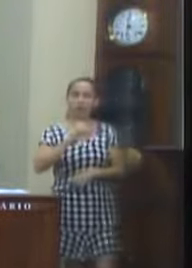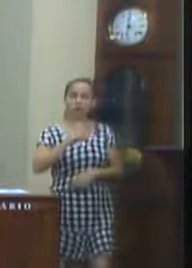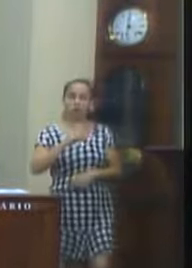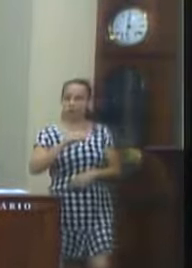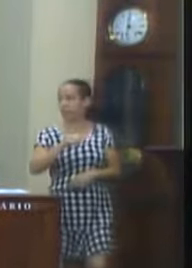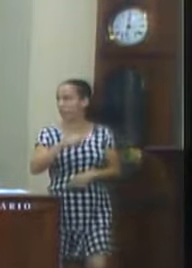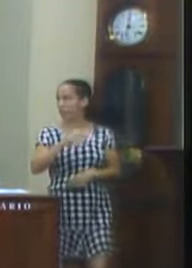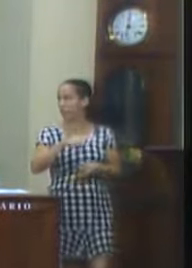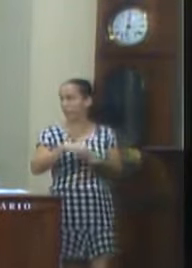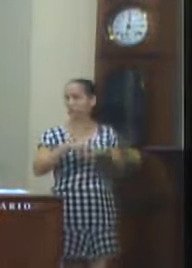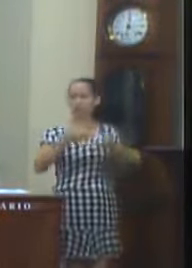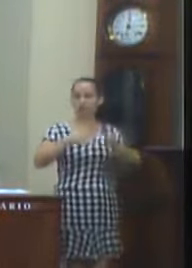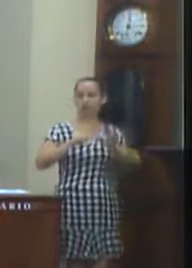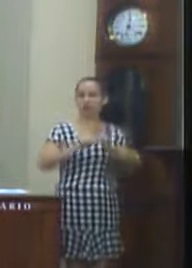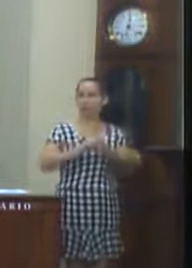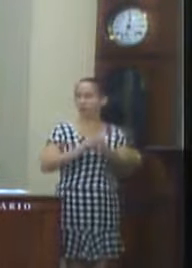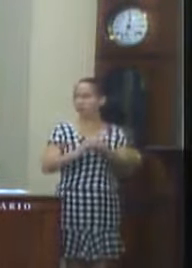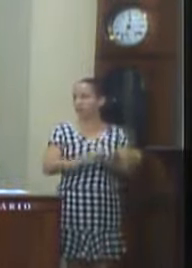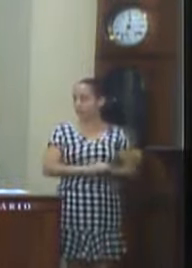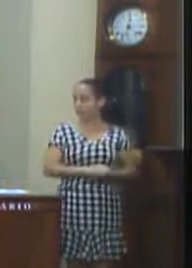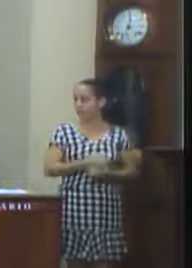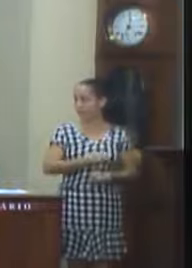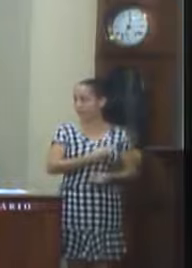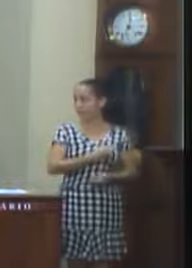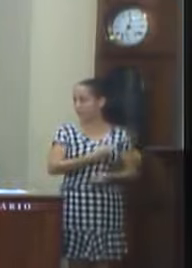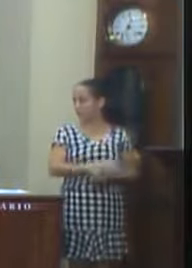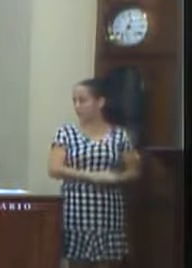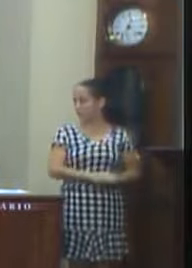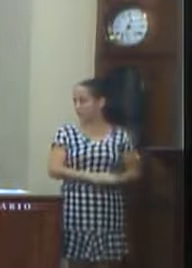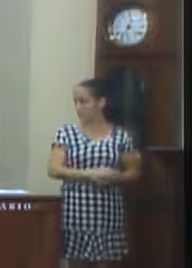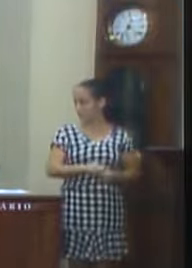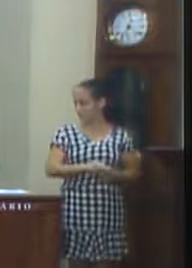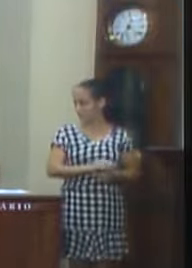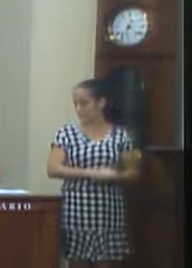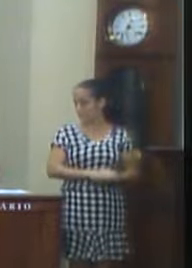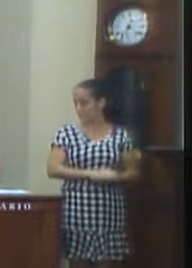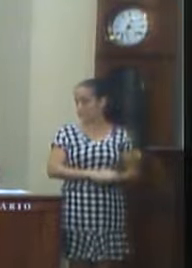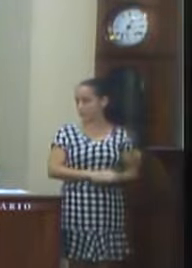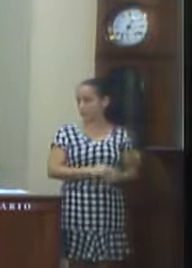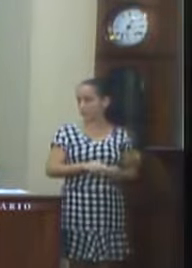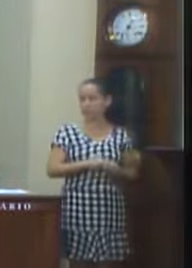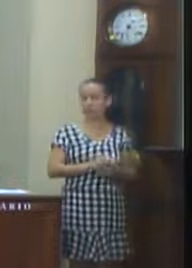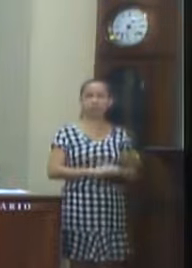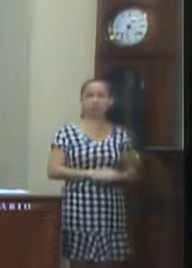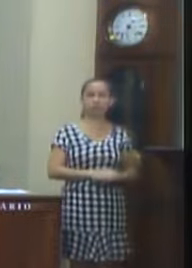mim chegar a tempo de participar da sessão. Só isso, obrigado.